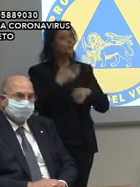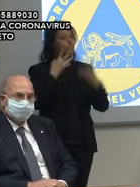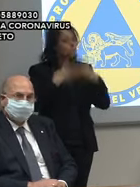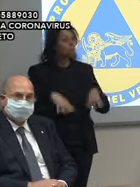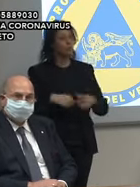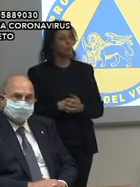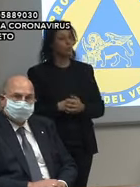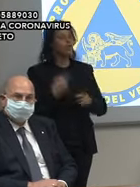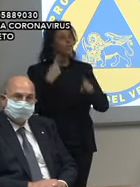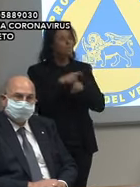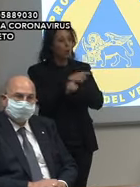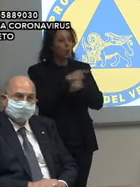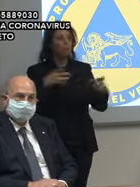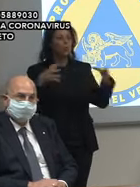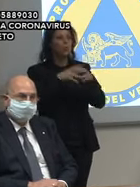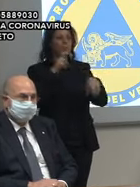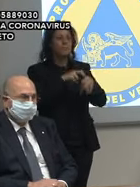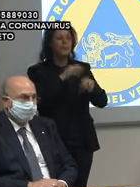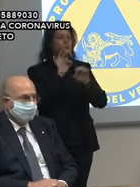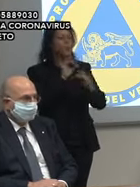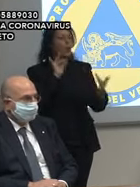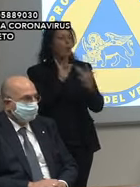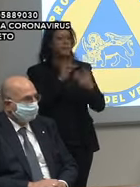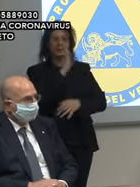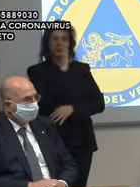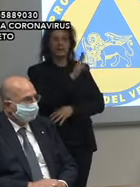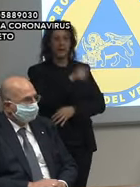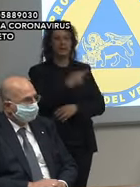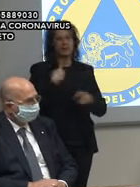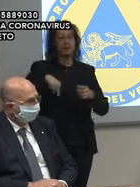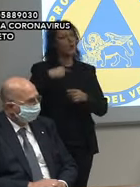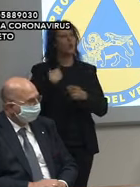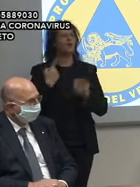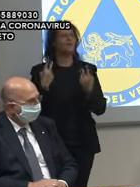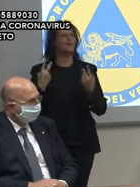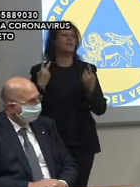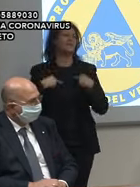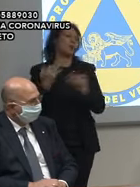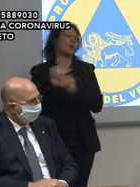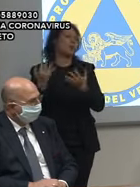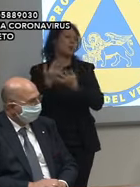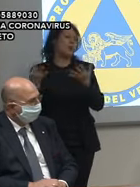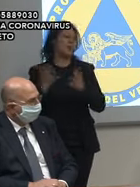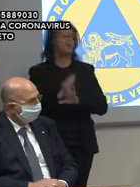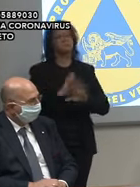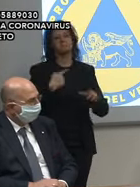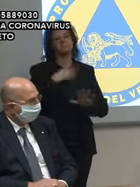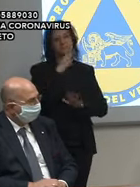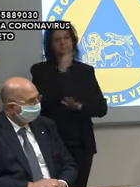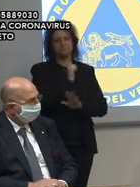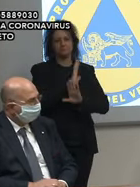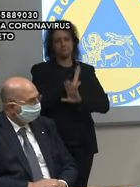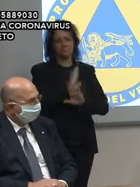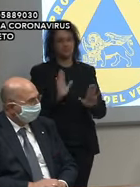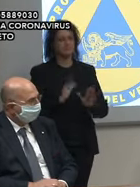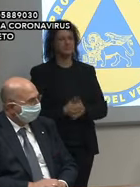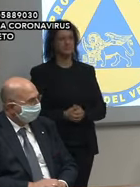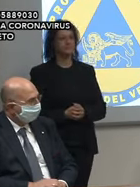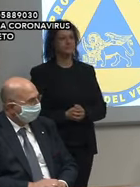sono al fronte, non sono come noi che facciamo una vita normale. Solo per dirvi questo. Bene, mi zittisco.